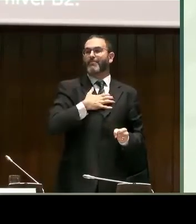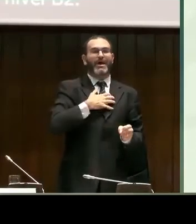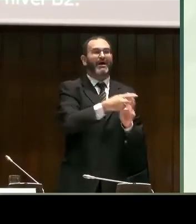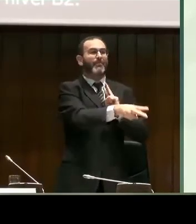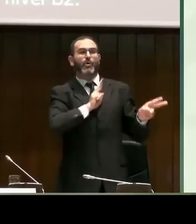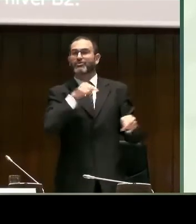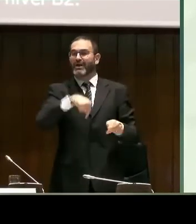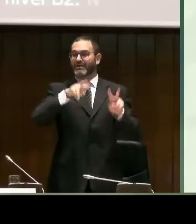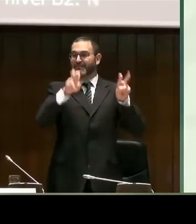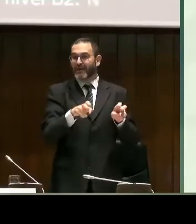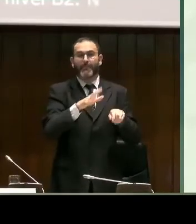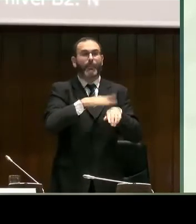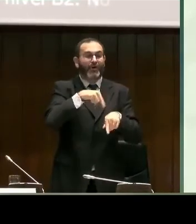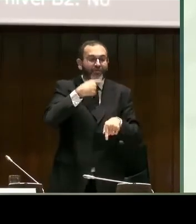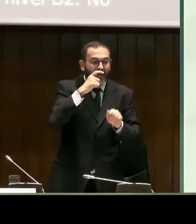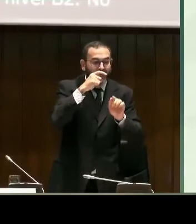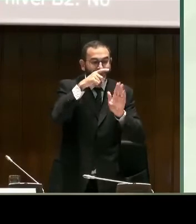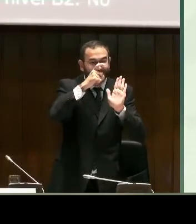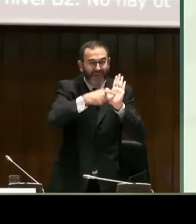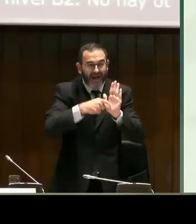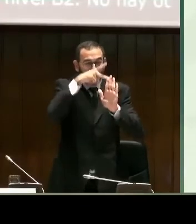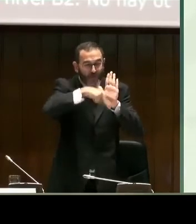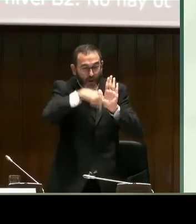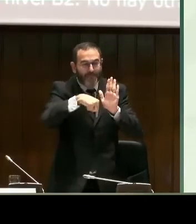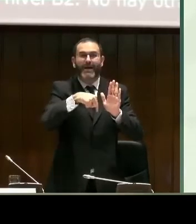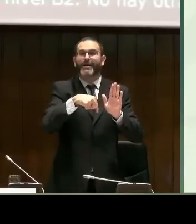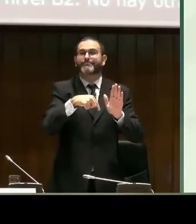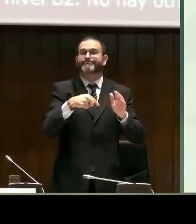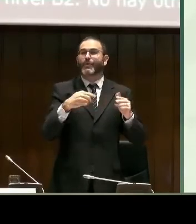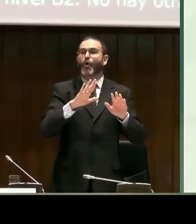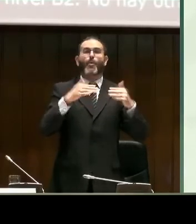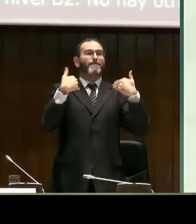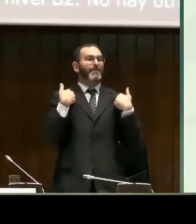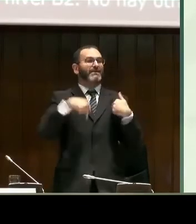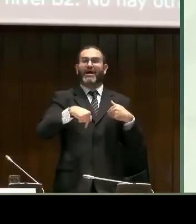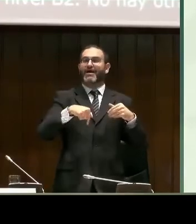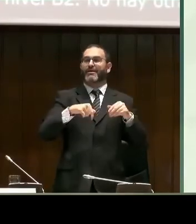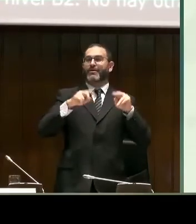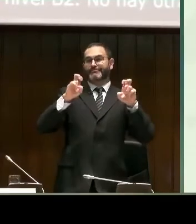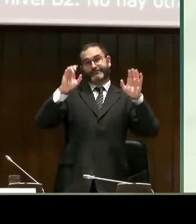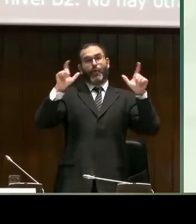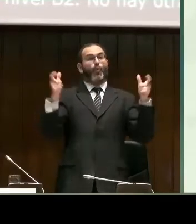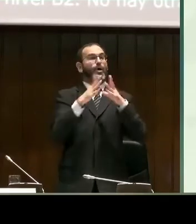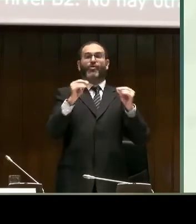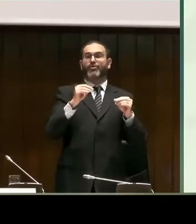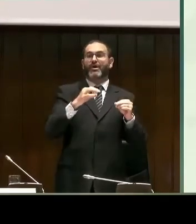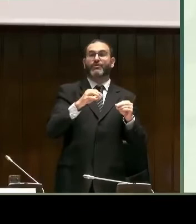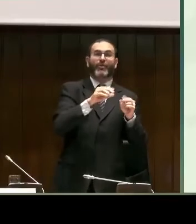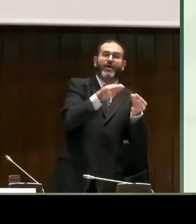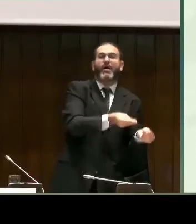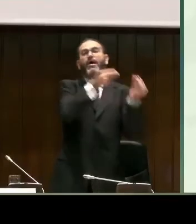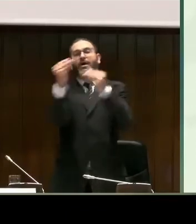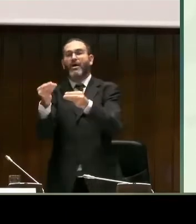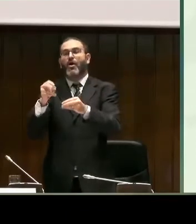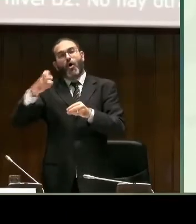hemos elevado esta cuestión al defensor del pueblo y su contestación se reduce a que no es competente en esta